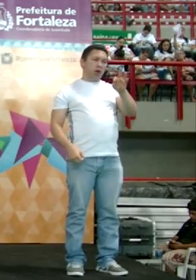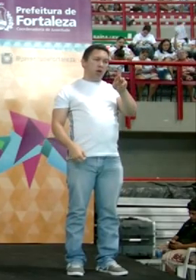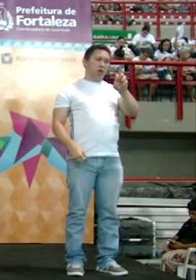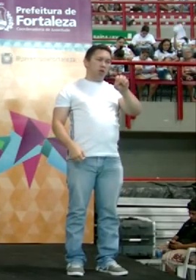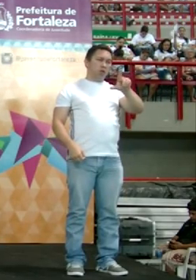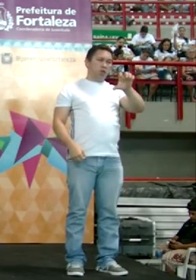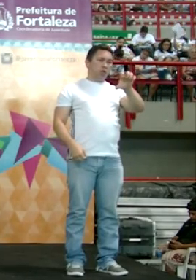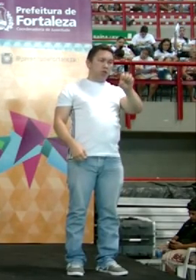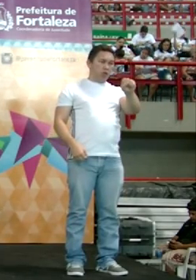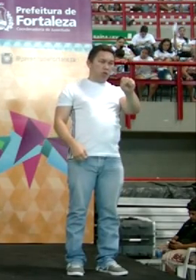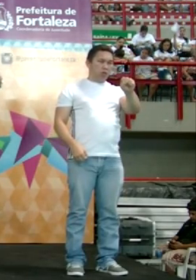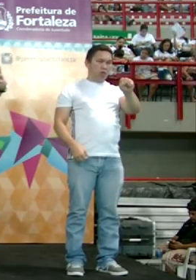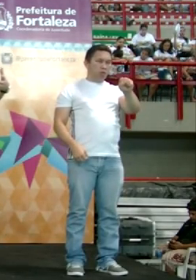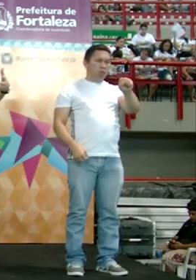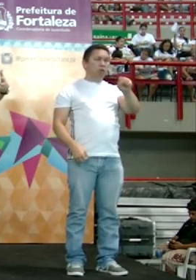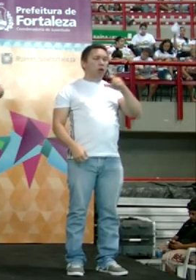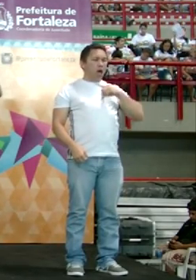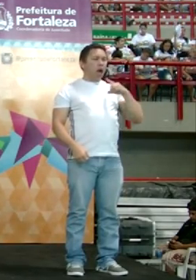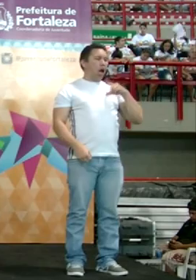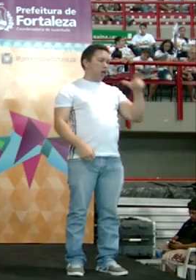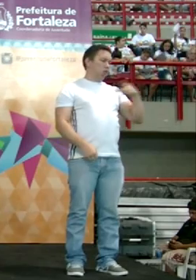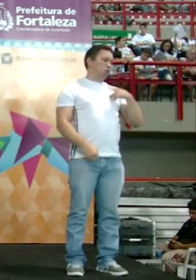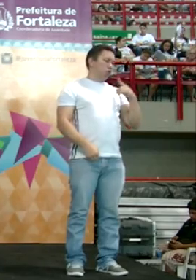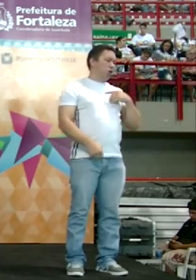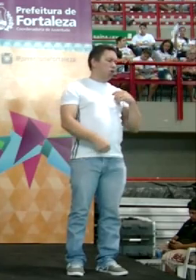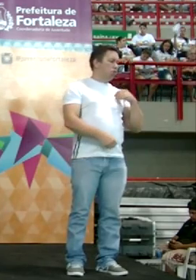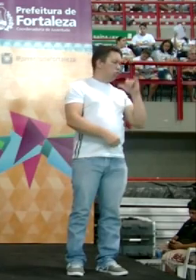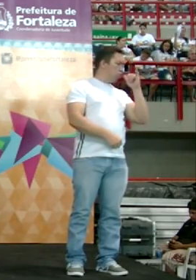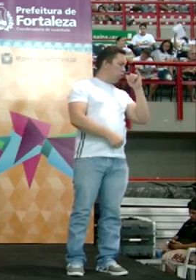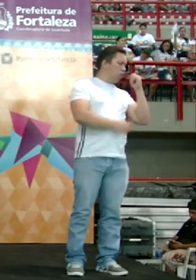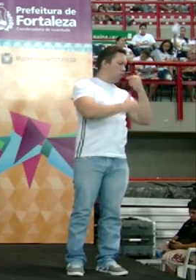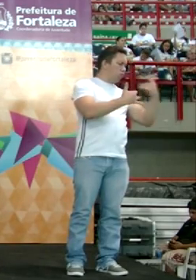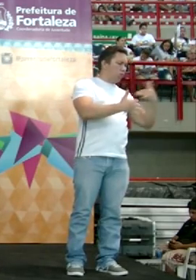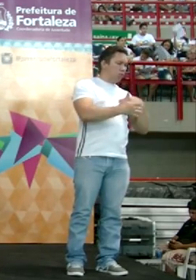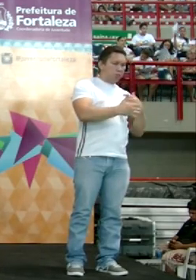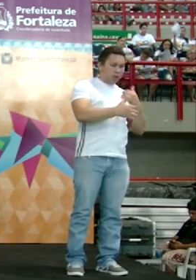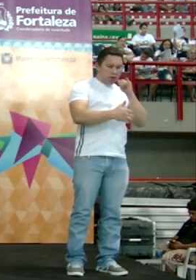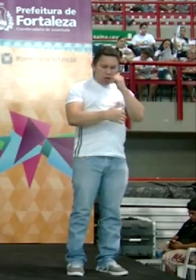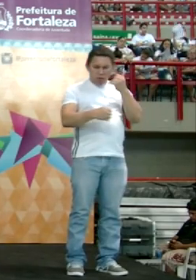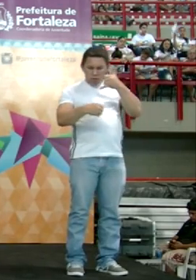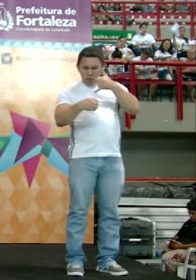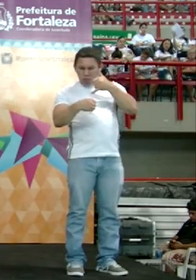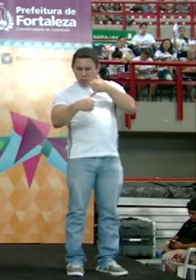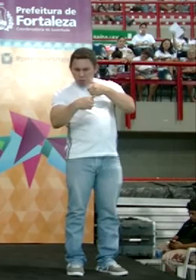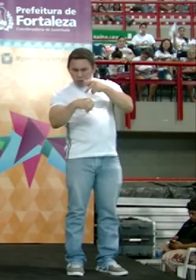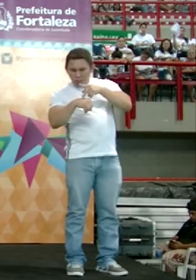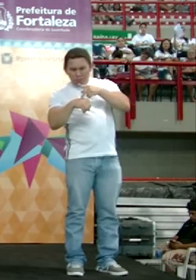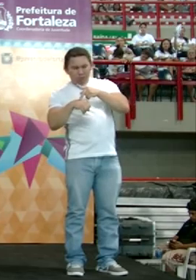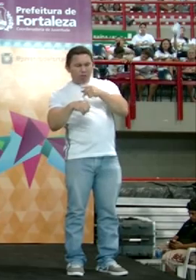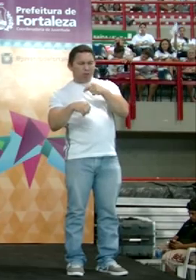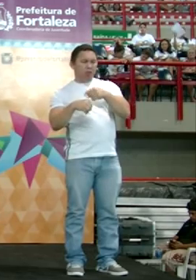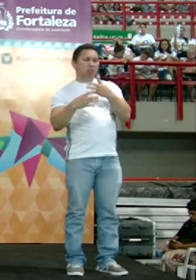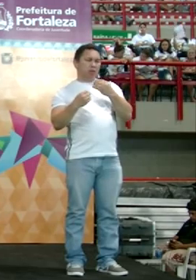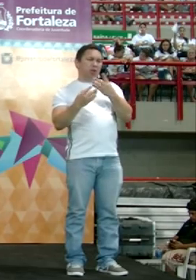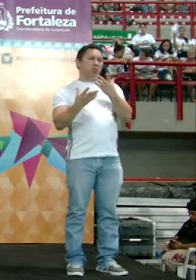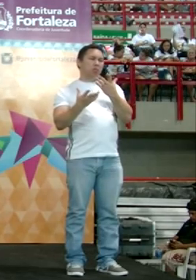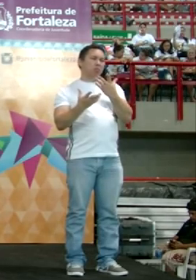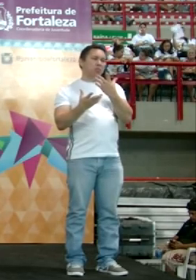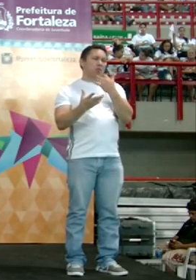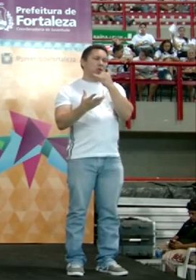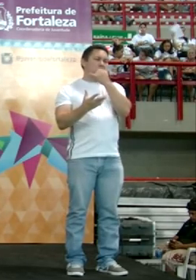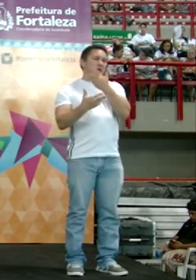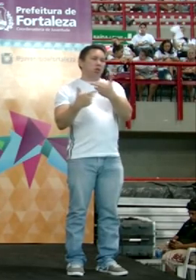combustíveis importantes, alternativos, mas não dá para substituir o petróleo porque precisa de muita energia. E